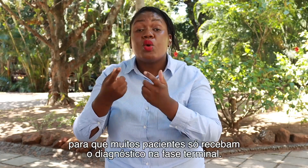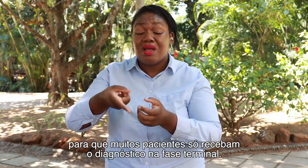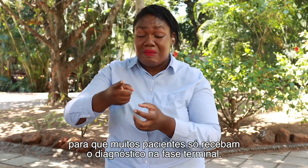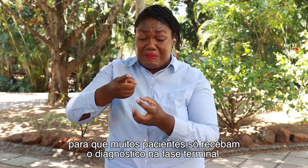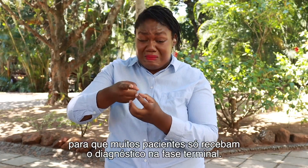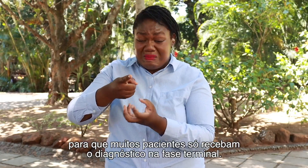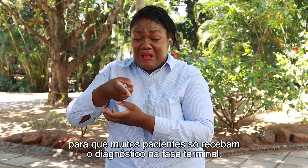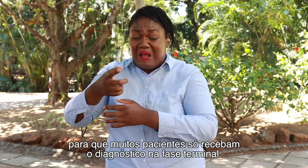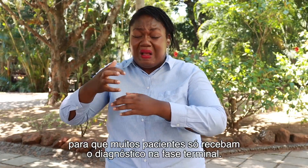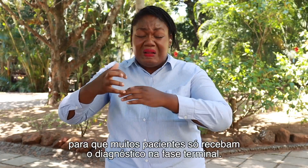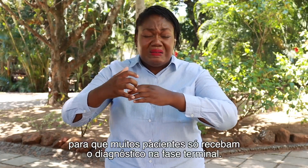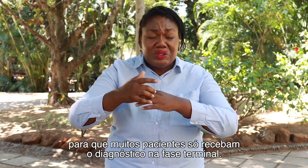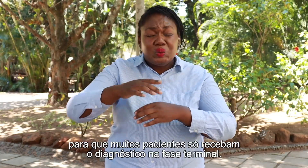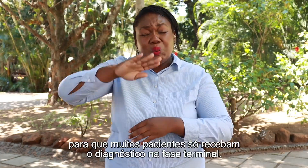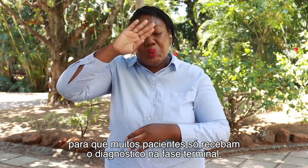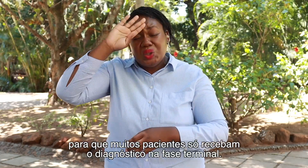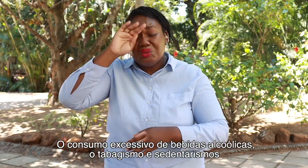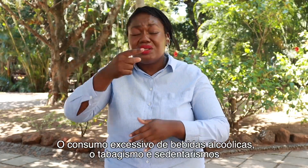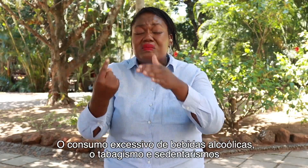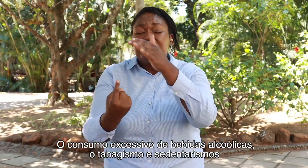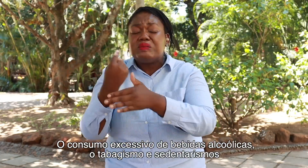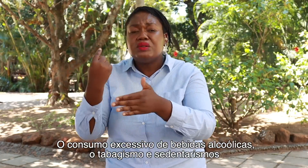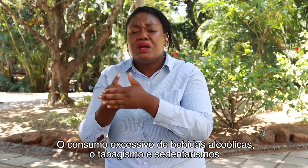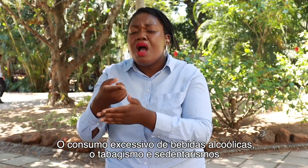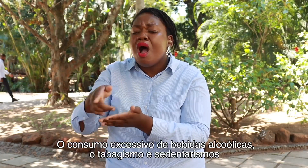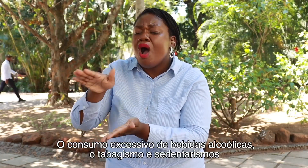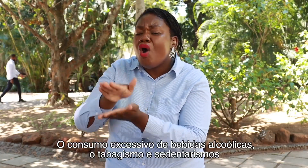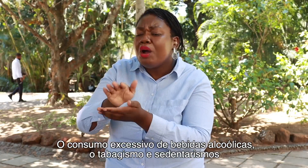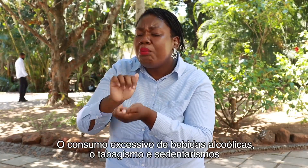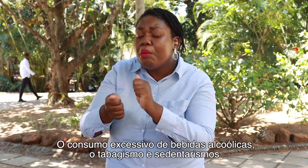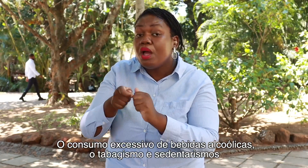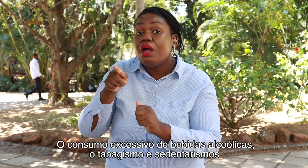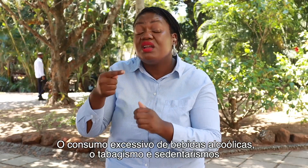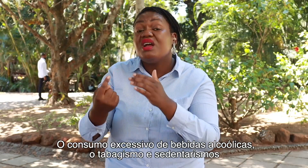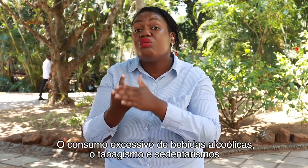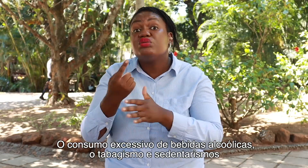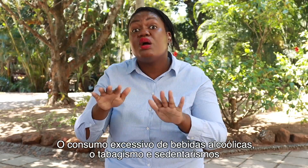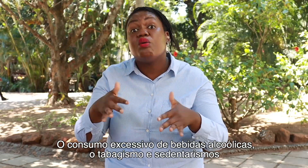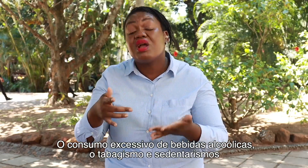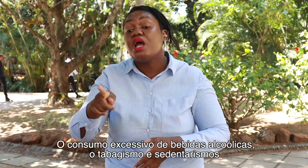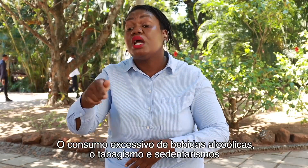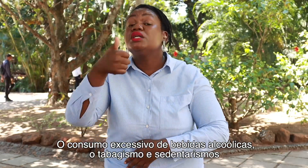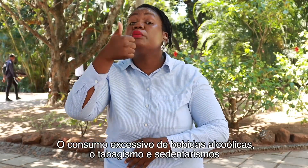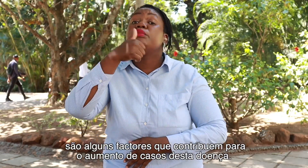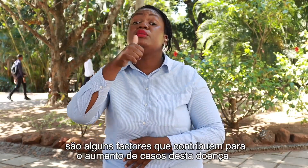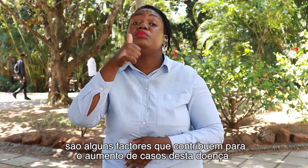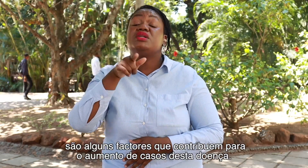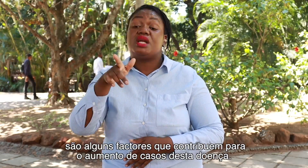o diagnóstico na fase terminal. O consumo excessivo de bebidas alcoólicas, o tabagismo e sedentarismo são alguns fatores